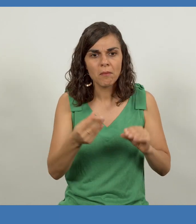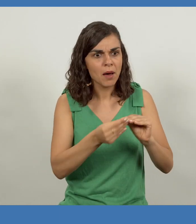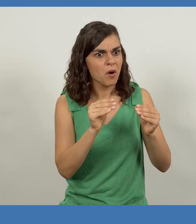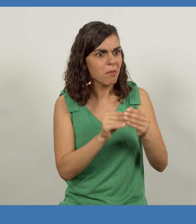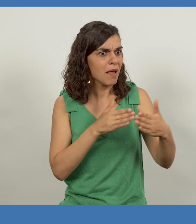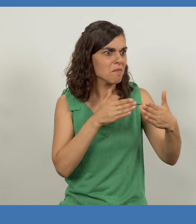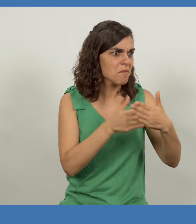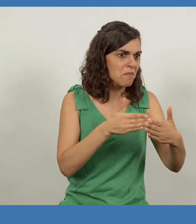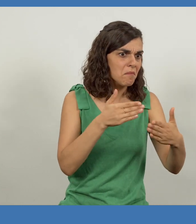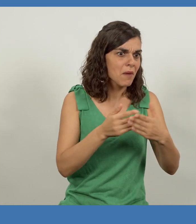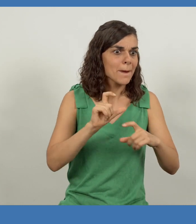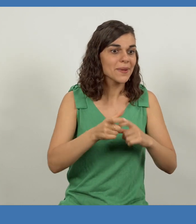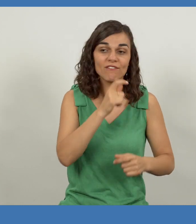jeûner.